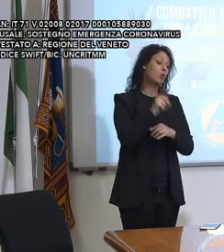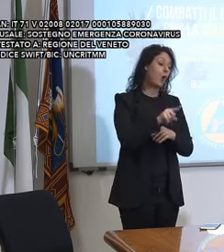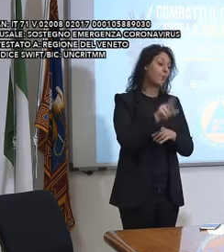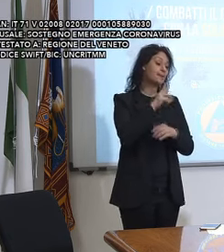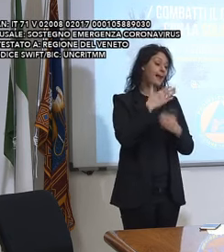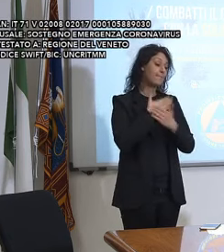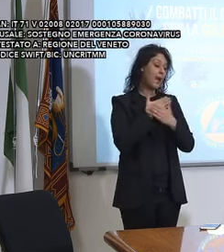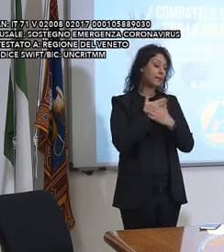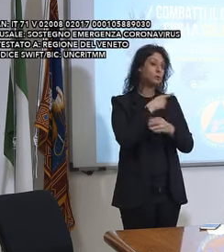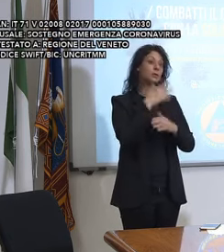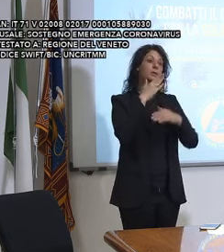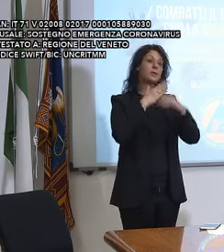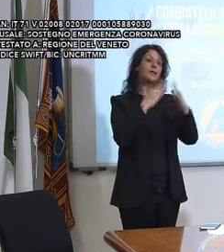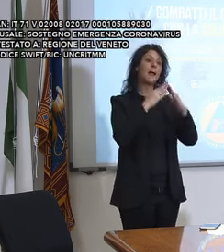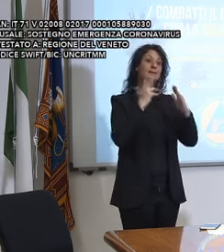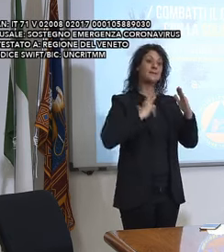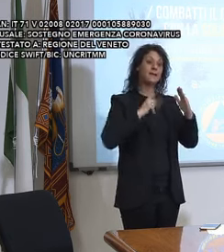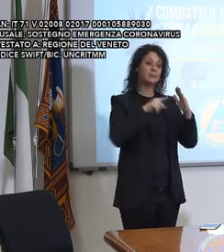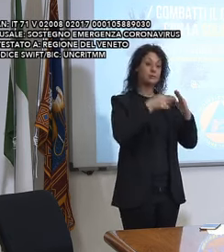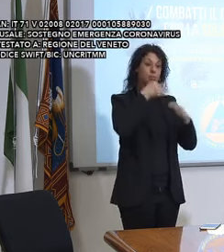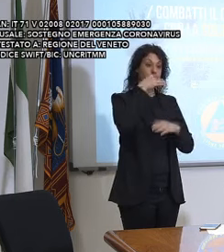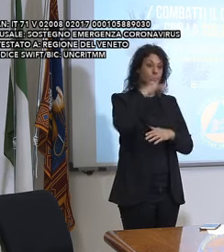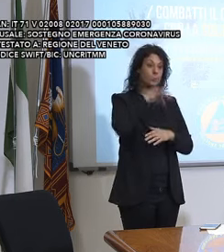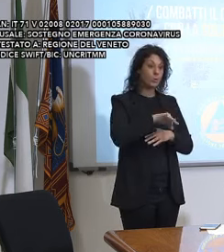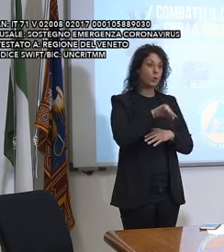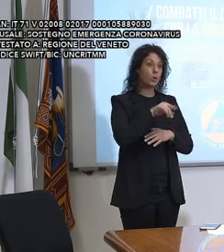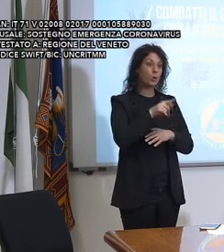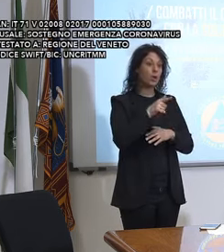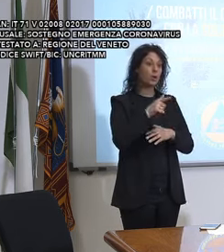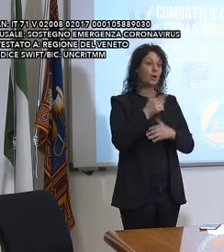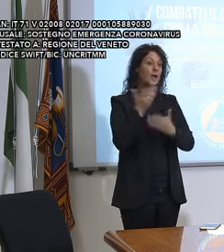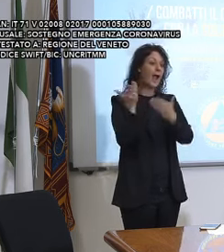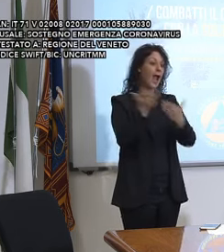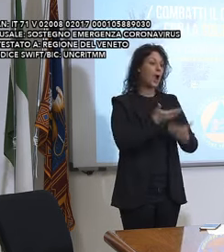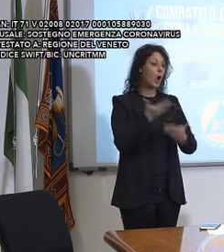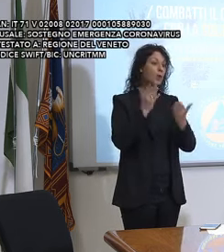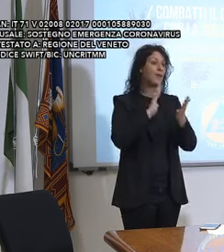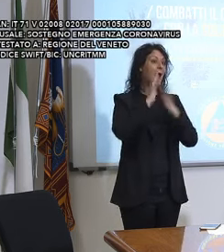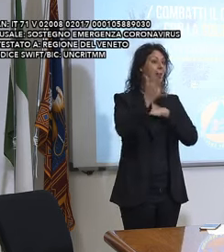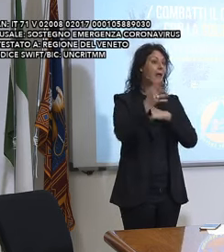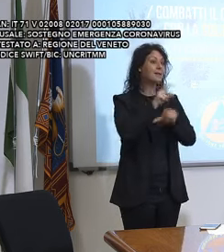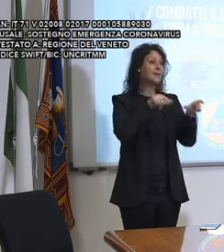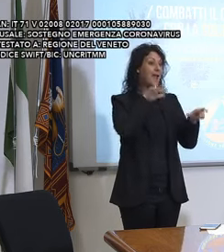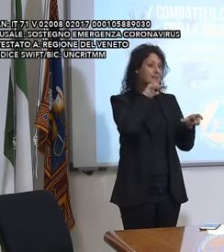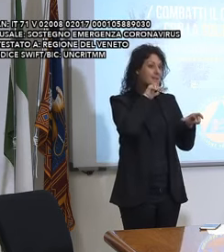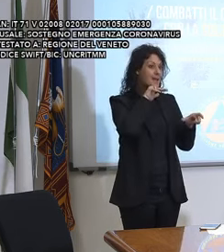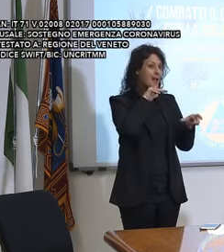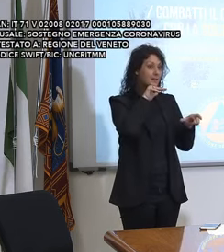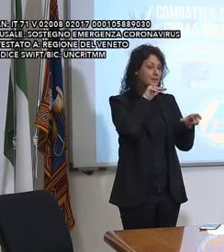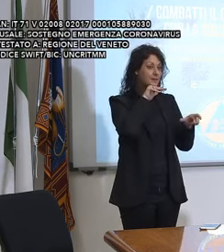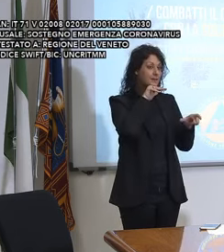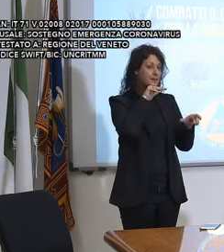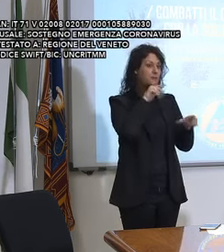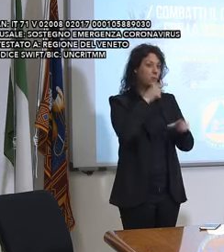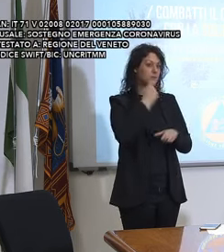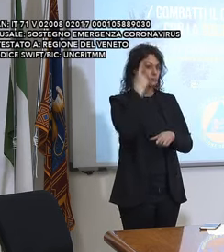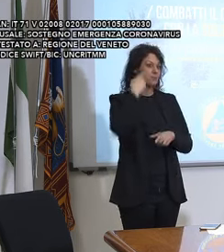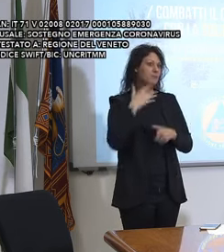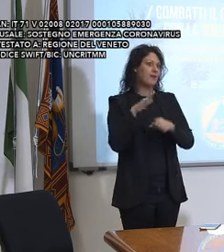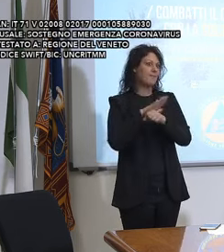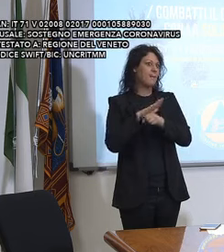strutture potranno aprirsi ad accogliere altri anziani e se sì come, insomma, perché immagino che la necessità comunque resti. Allora,